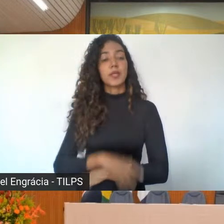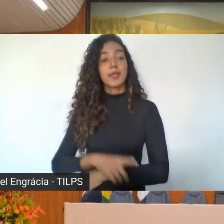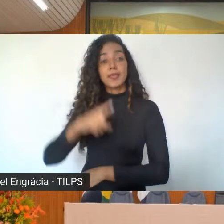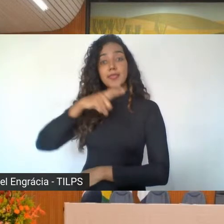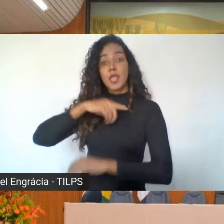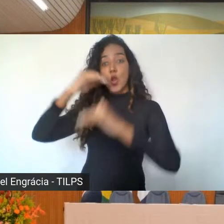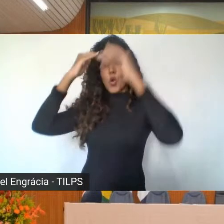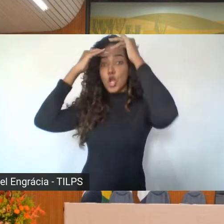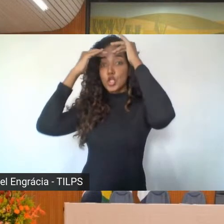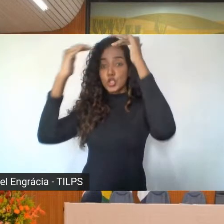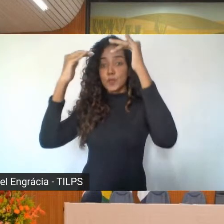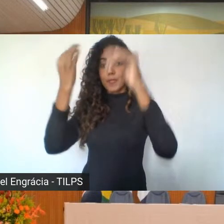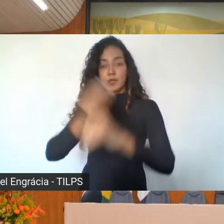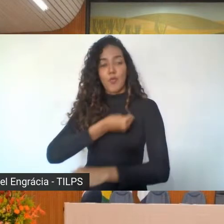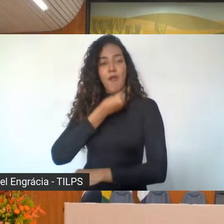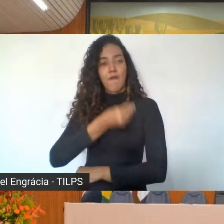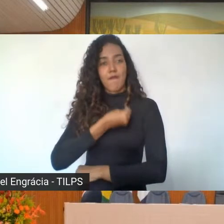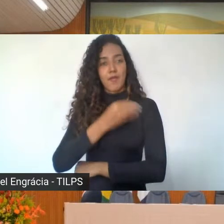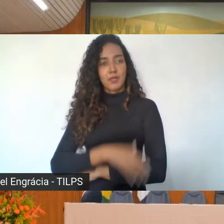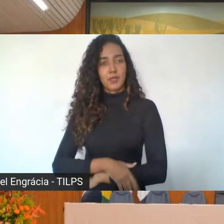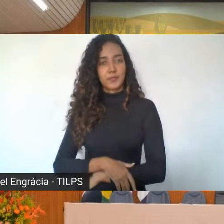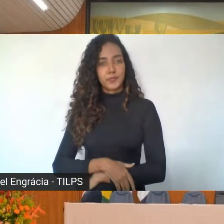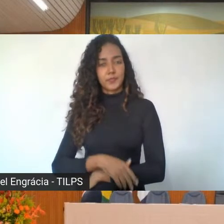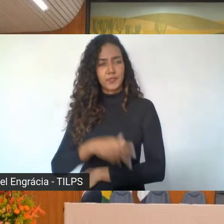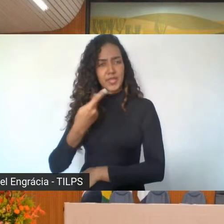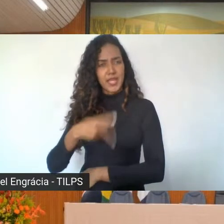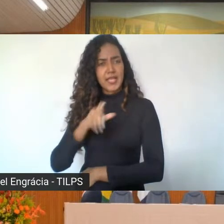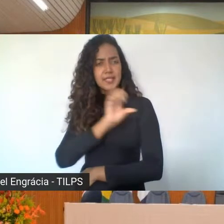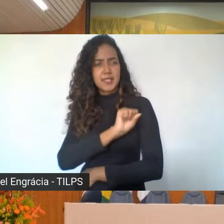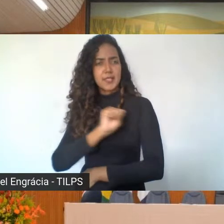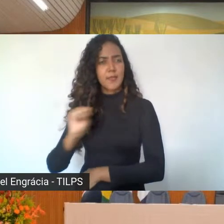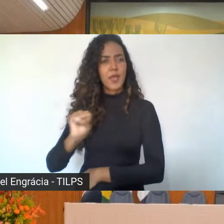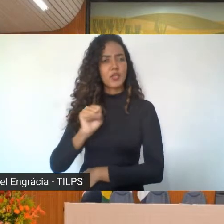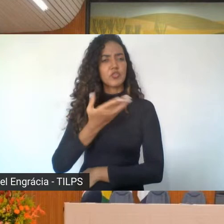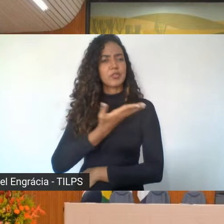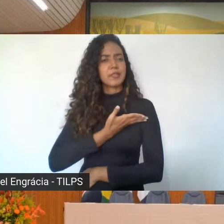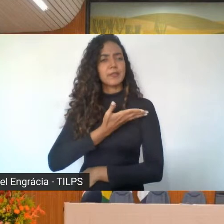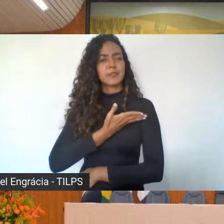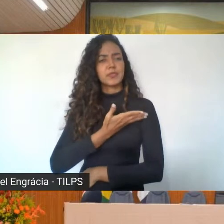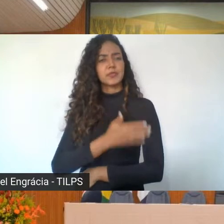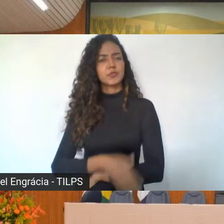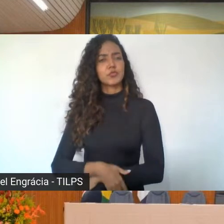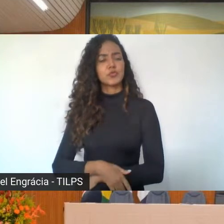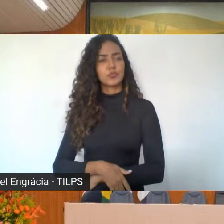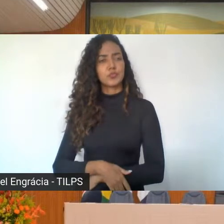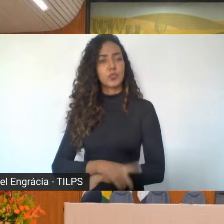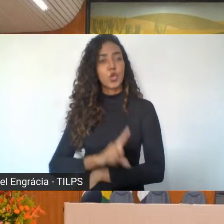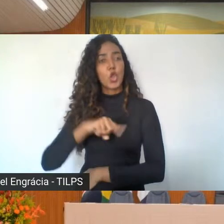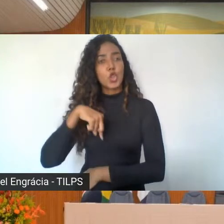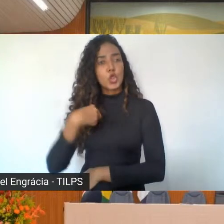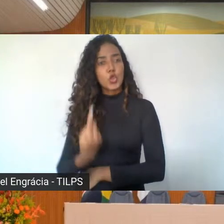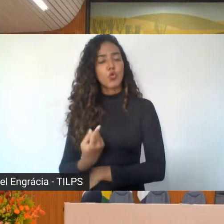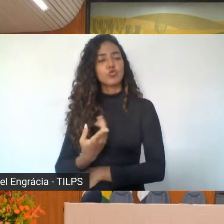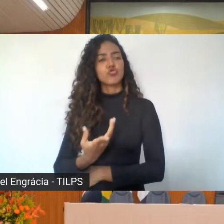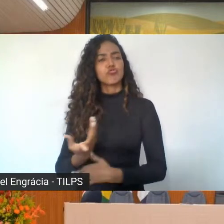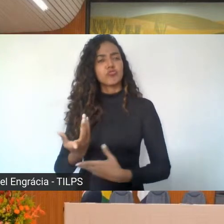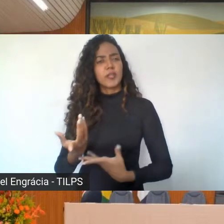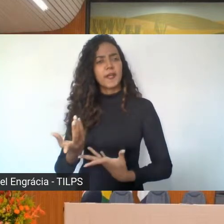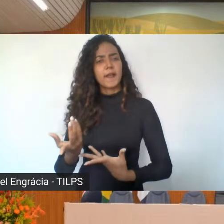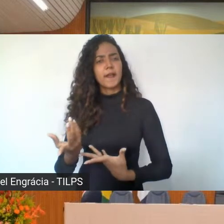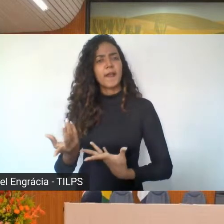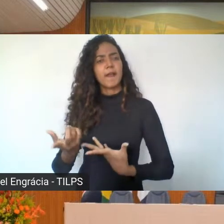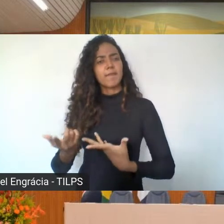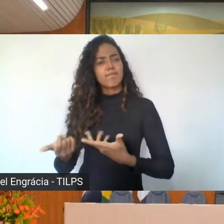vida. Porque semestre, queridos e queridas, a gente recupera, a gente se esforça, a gente se